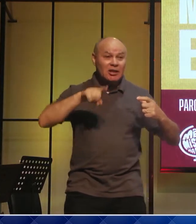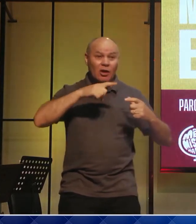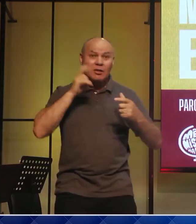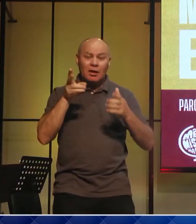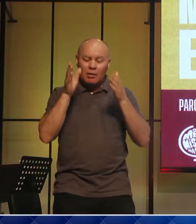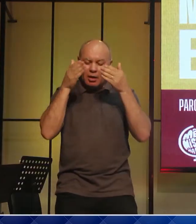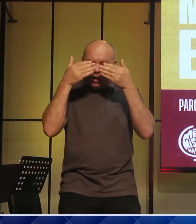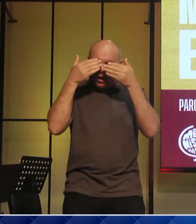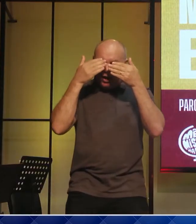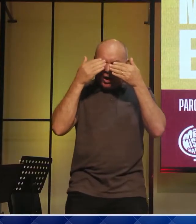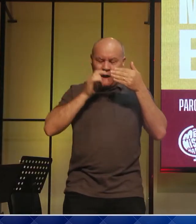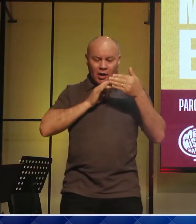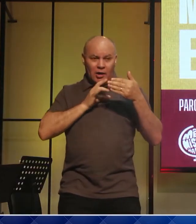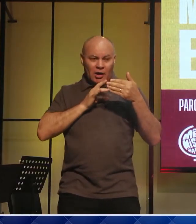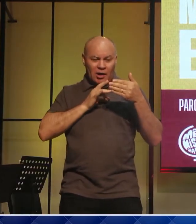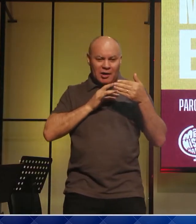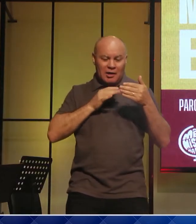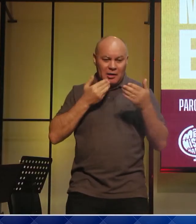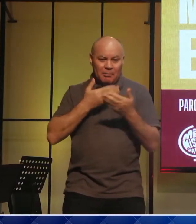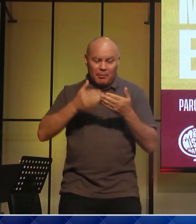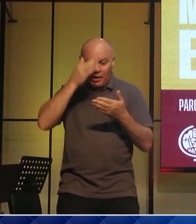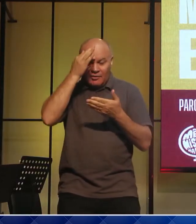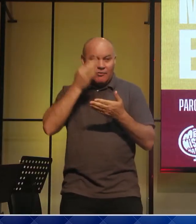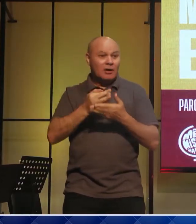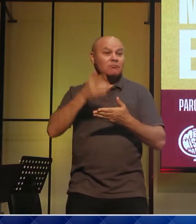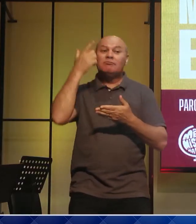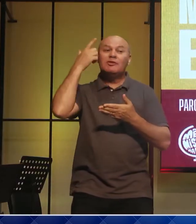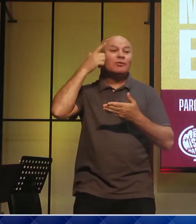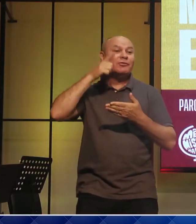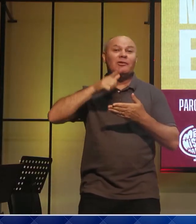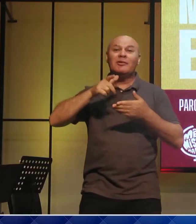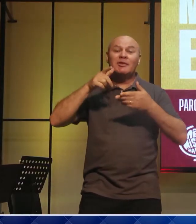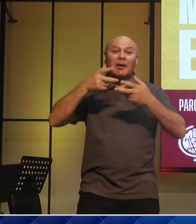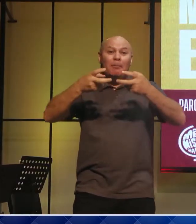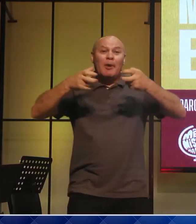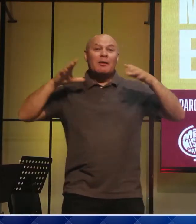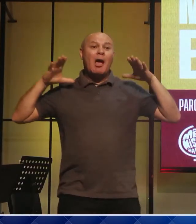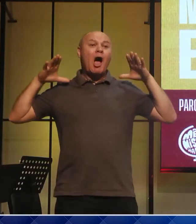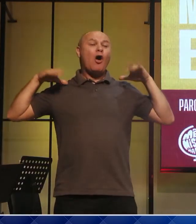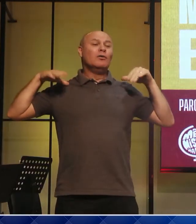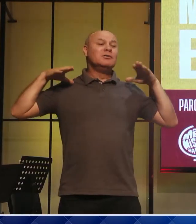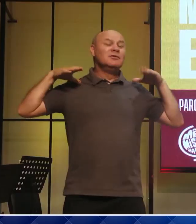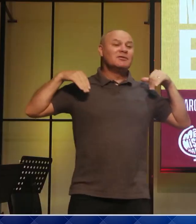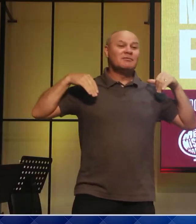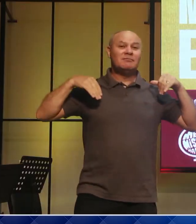Senhor acampando ao redor e protegendo todo o povo.